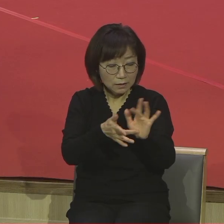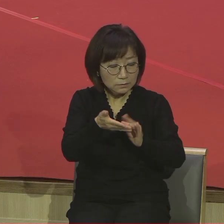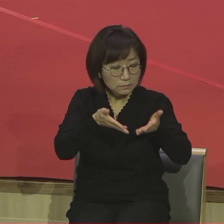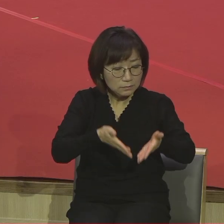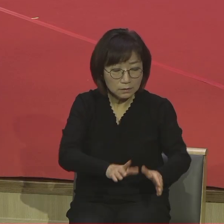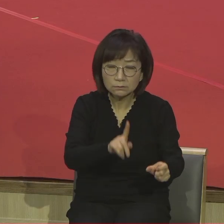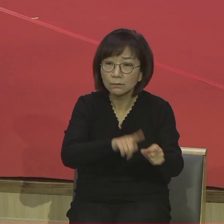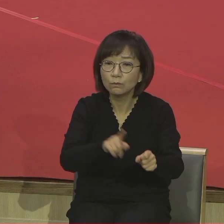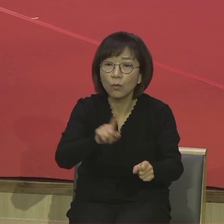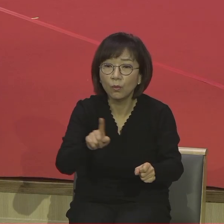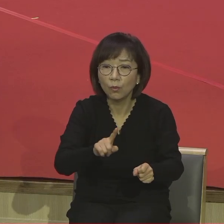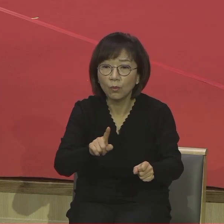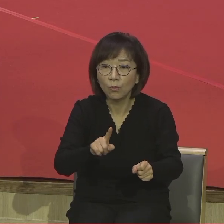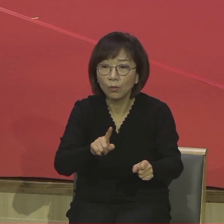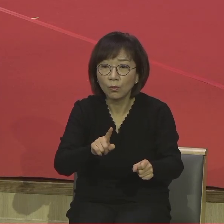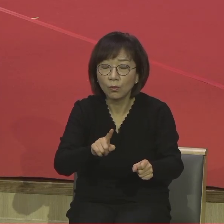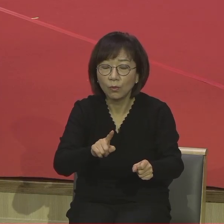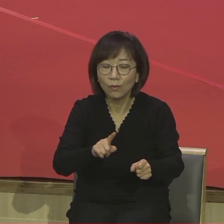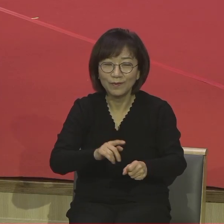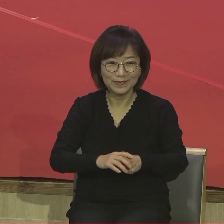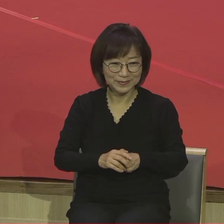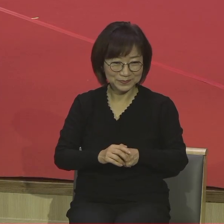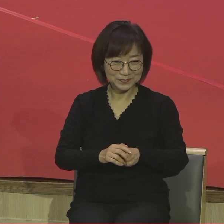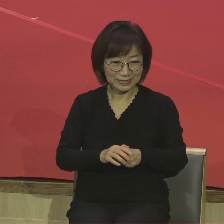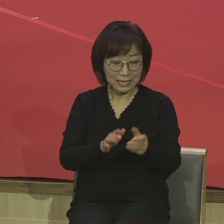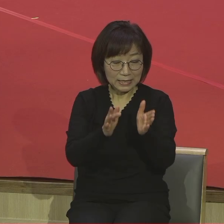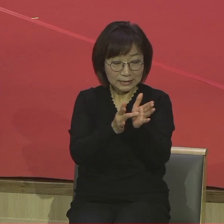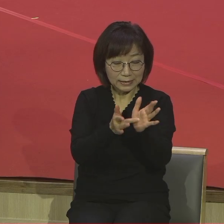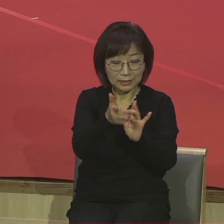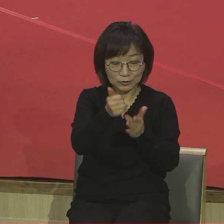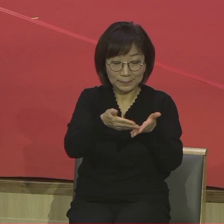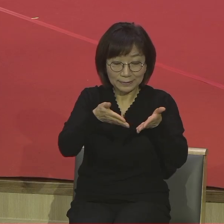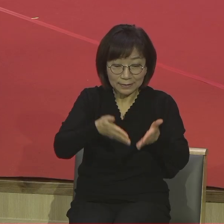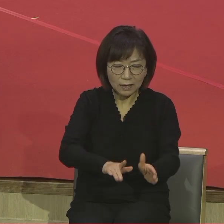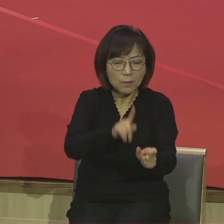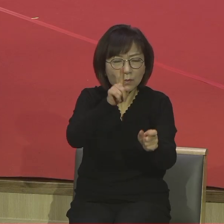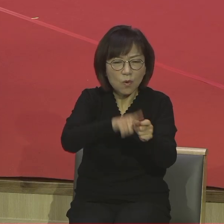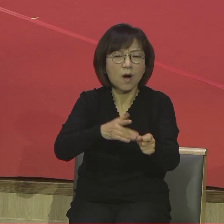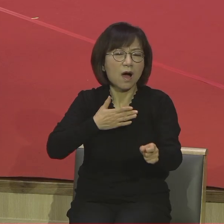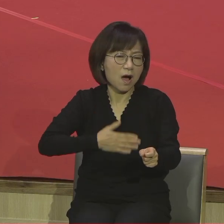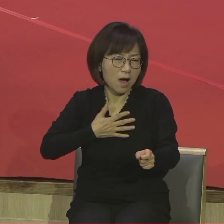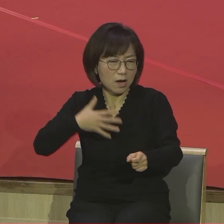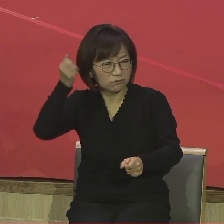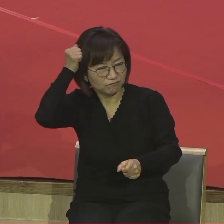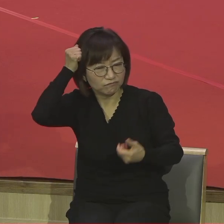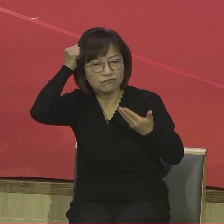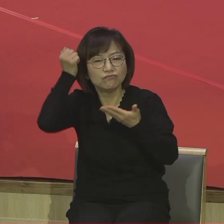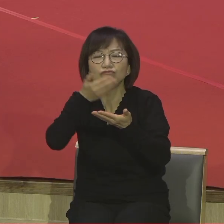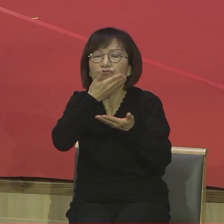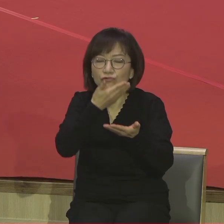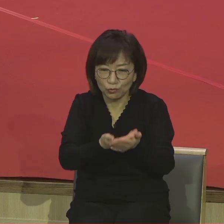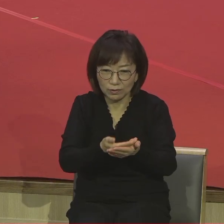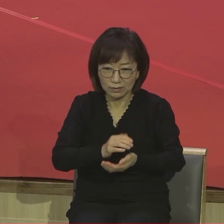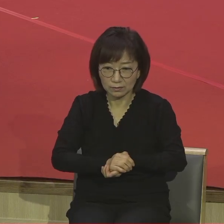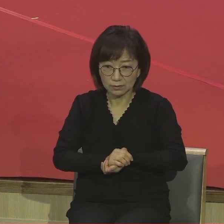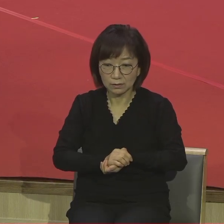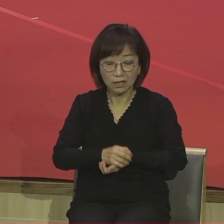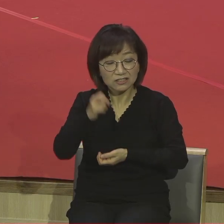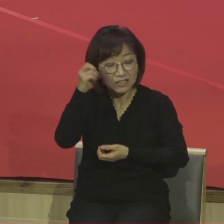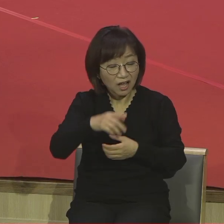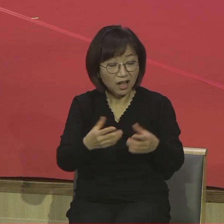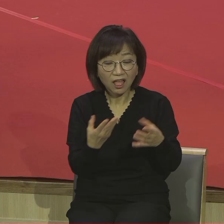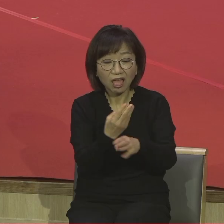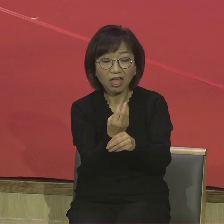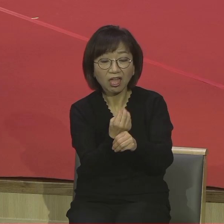본질적 의미를 정말로 제대로 붙잡느냐 못 잡느냐, 성탄의 의미를